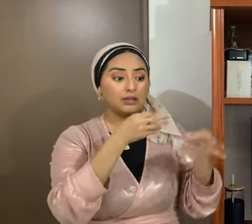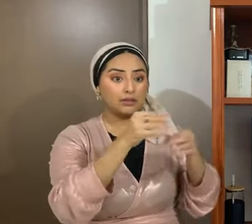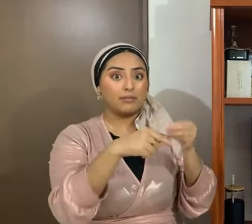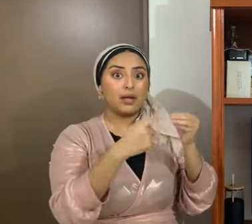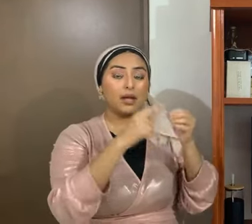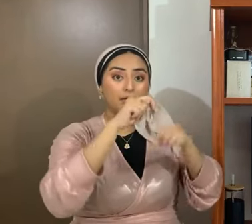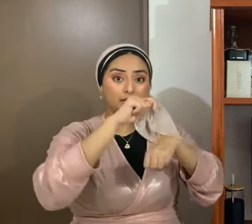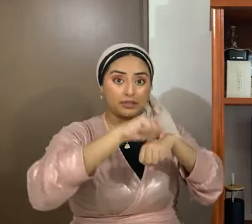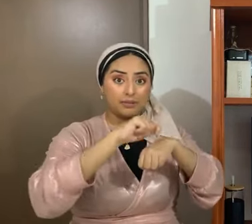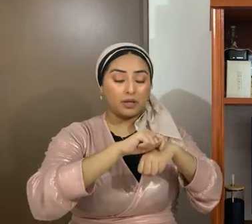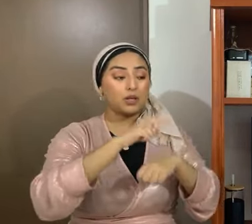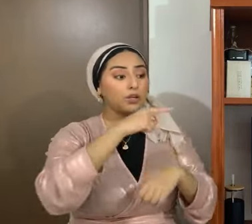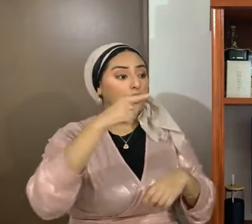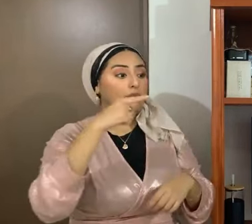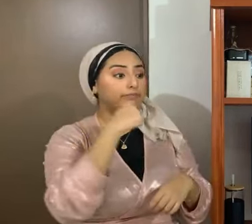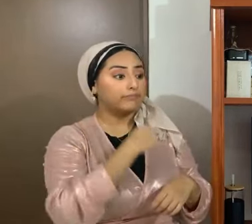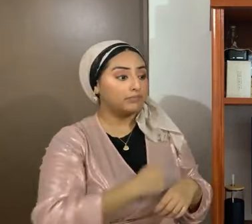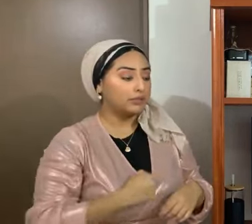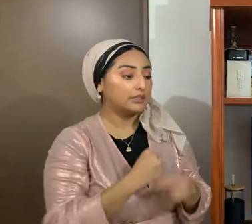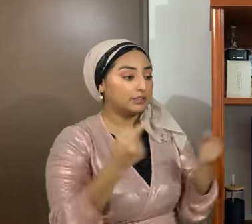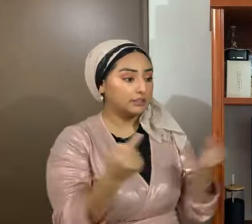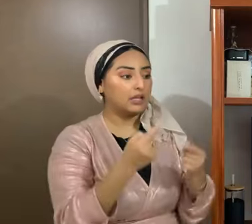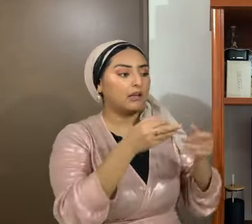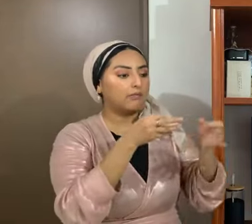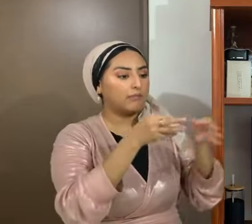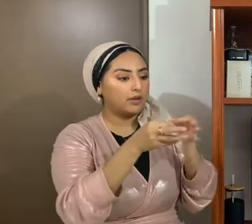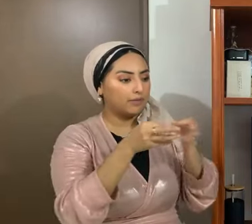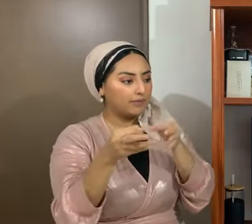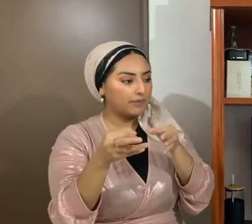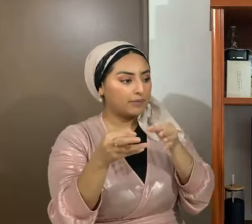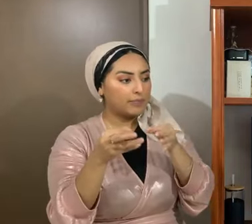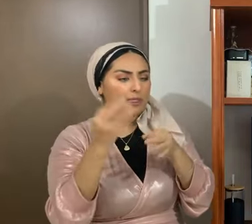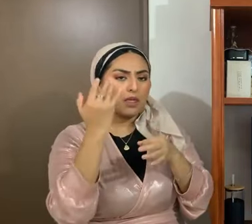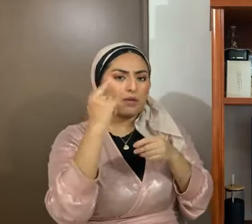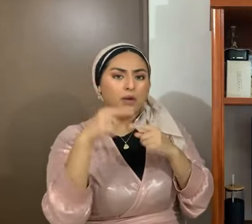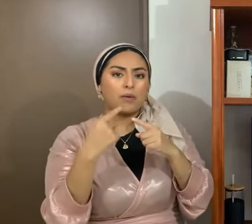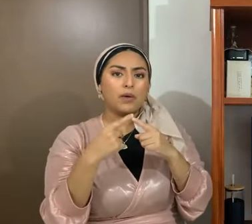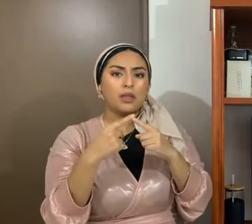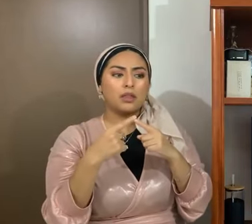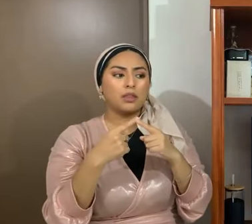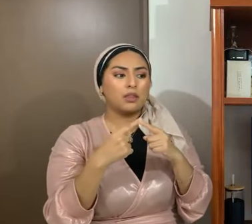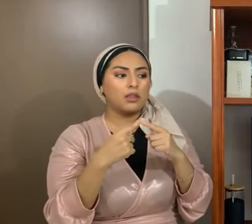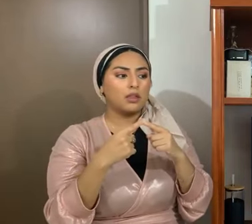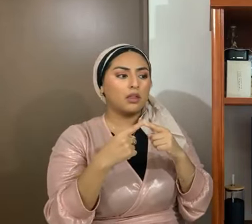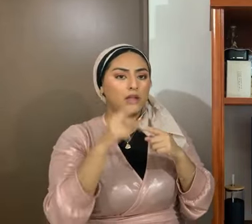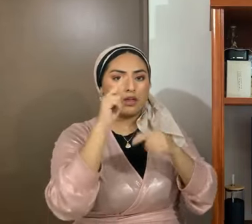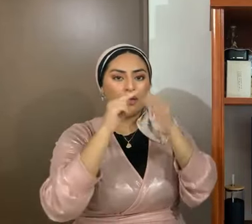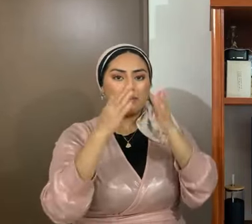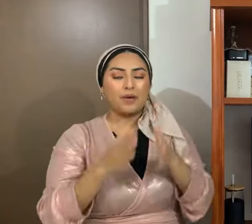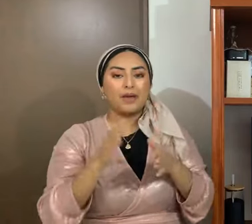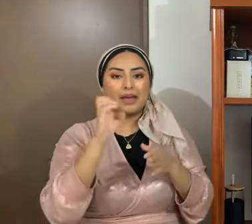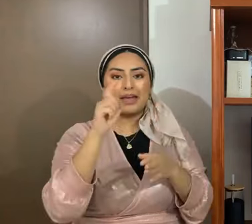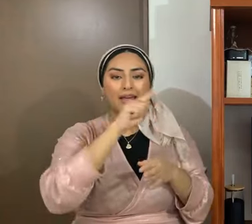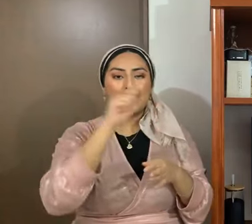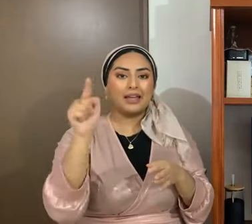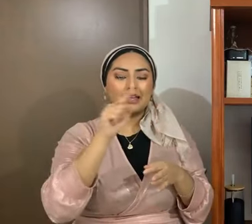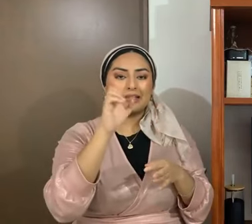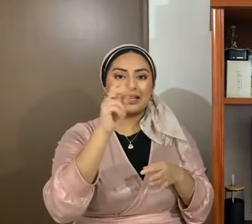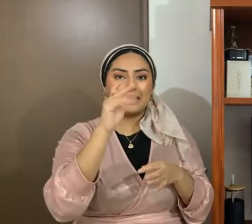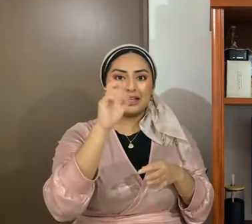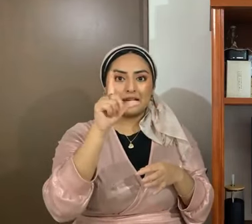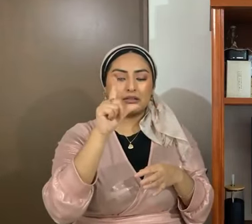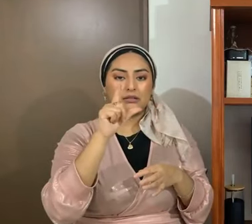está el altar, arrepiéntanse de sus pecados, y se los explico. ¿Por qué cuando empieza el profeta Ezequiel a narrarles